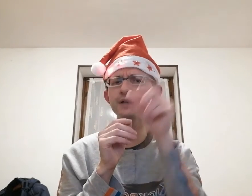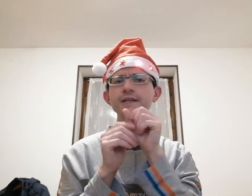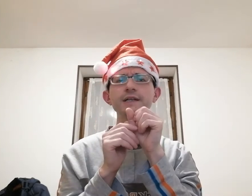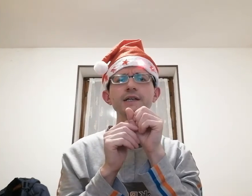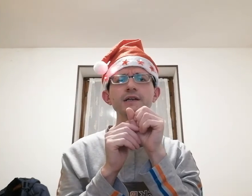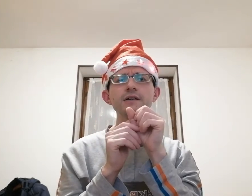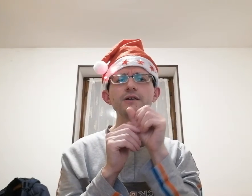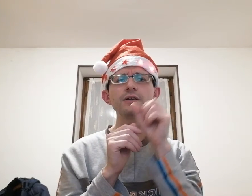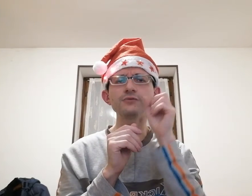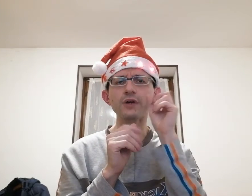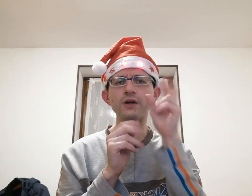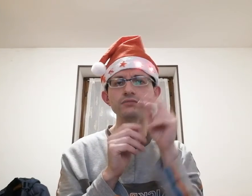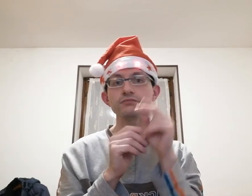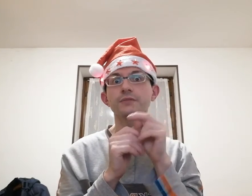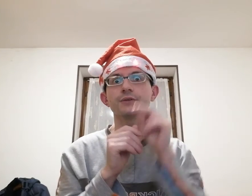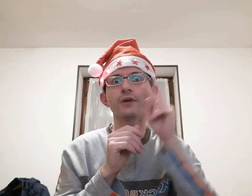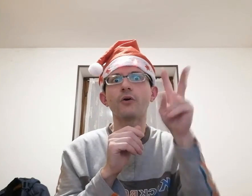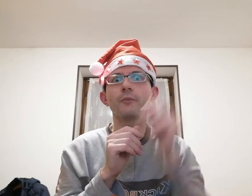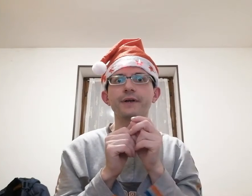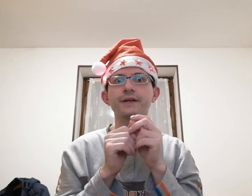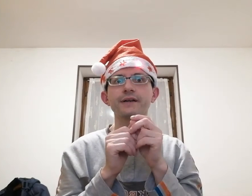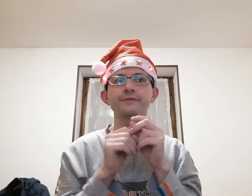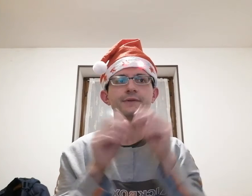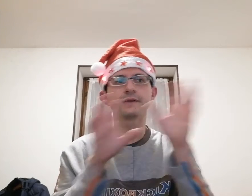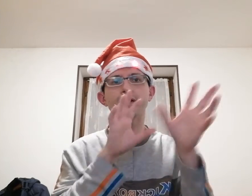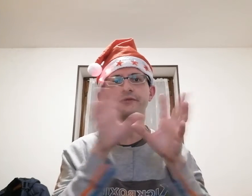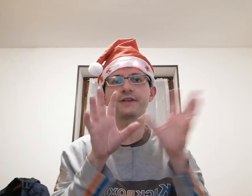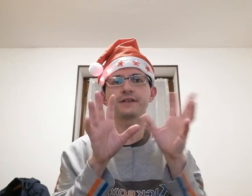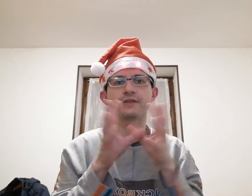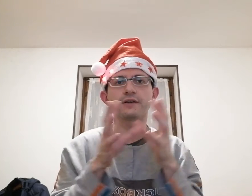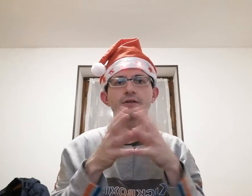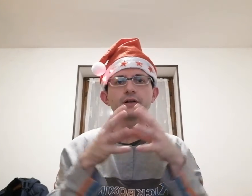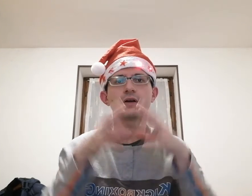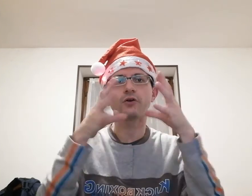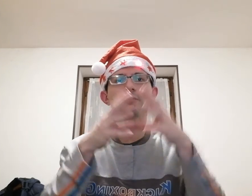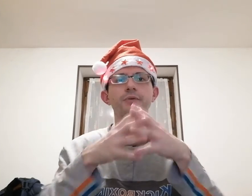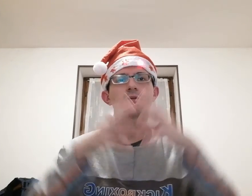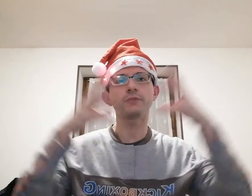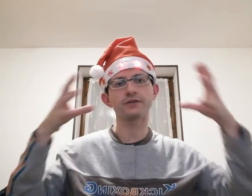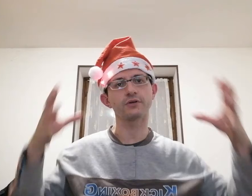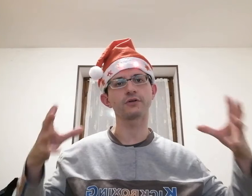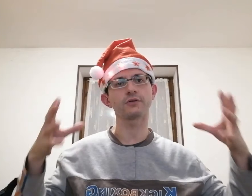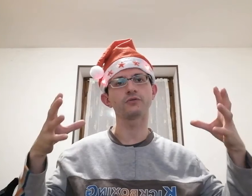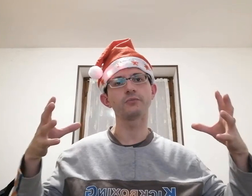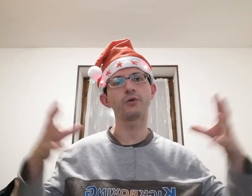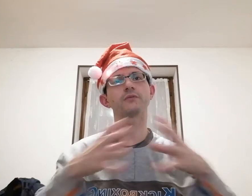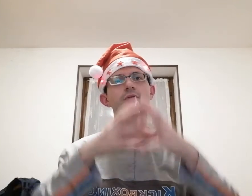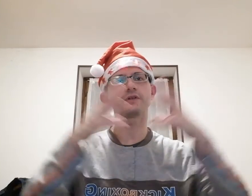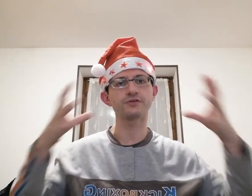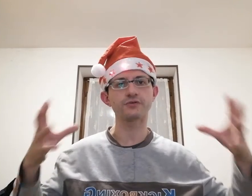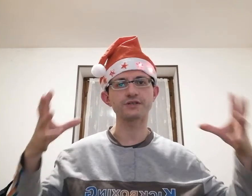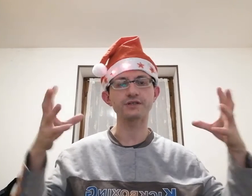che ho visto fare in una coppia che alla fine, cioè, era una coppia, però hanno ballato anche un po' in solisti.